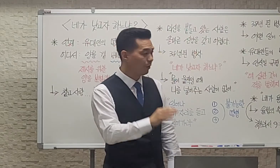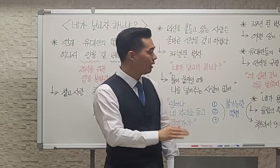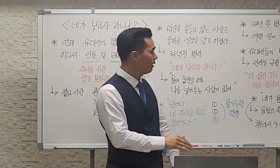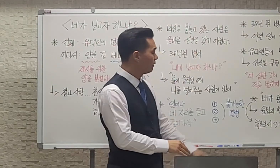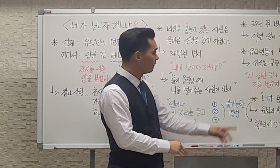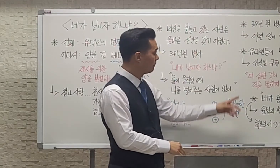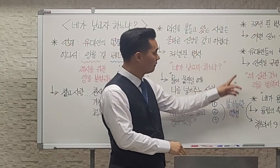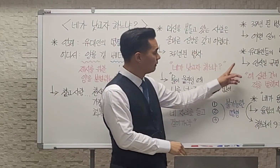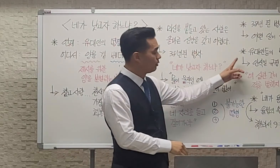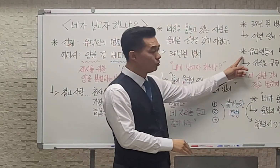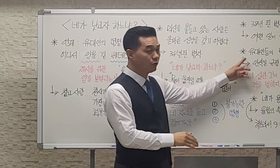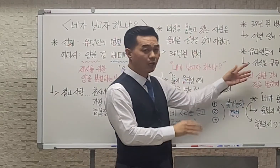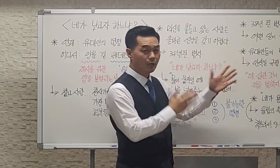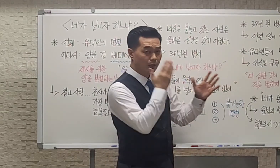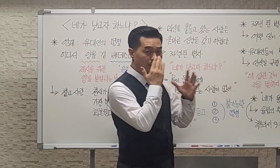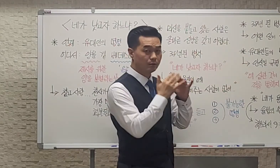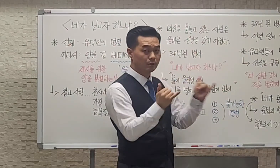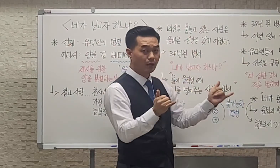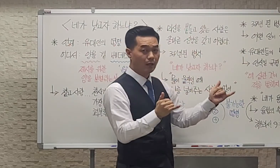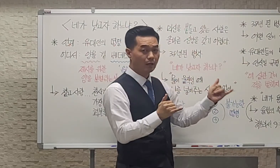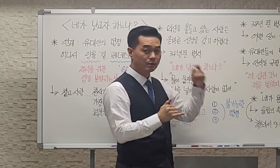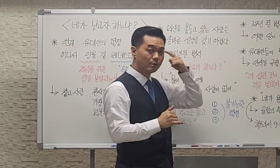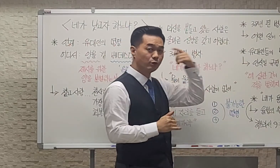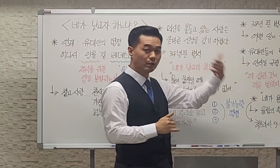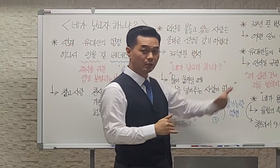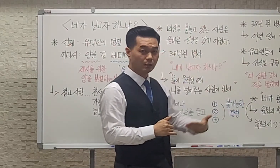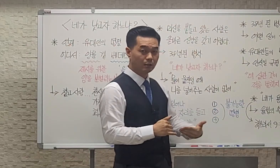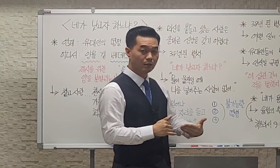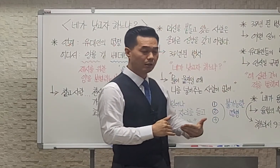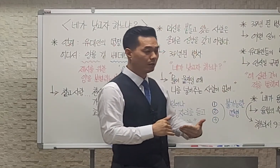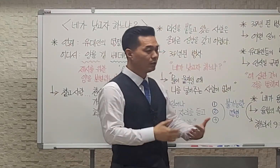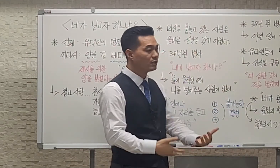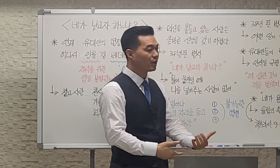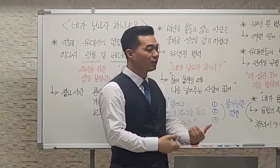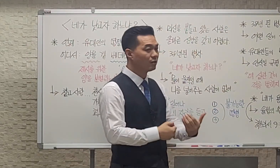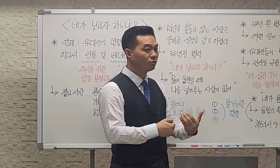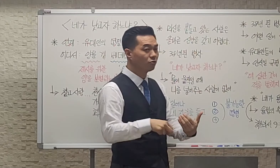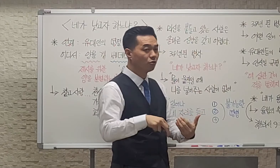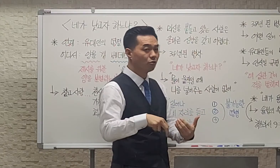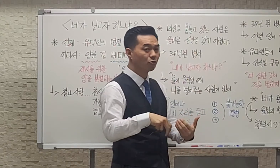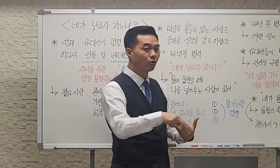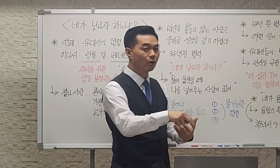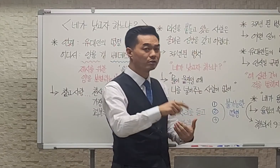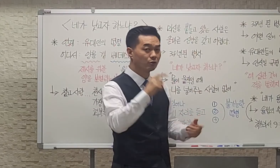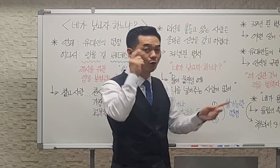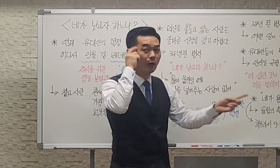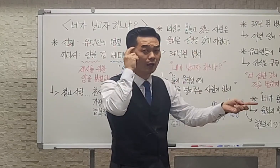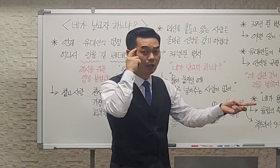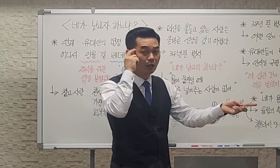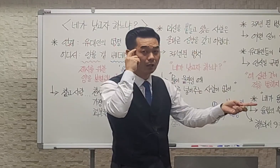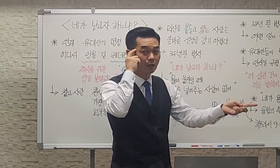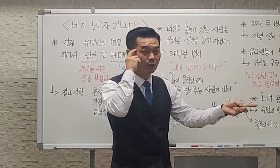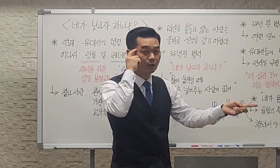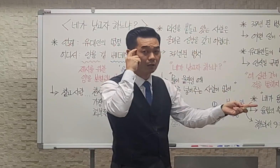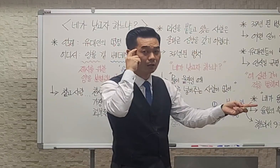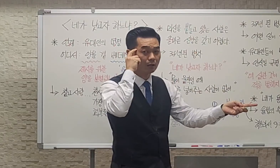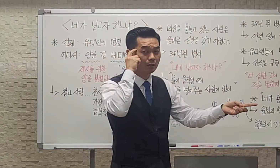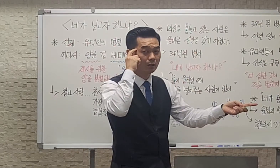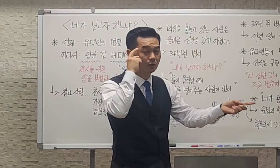왜? 유대인들의 질문이 이 자리를 들고 걸어갔어. 너 왜? 이것에